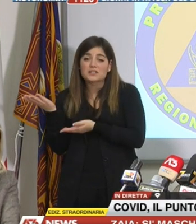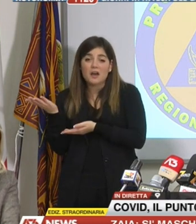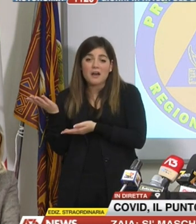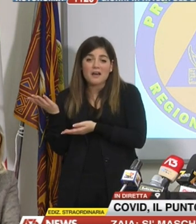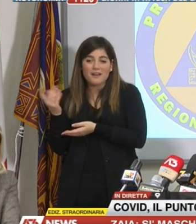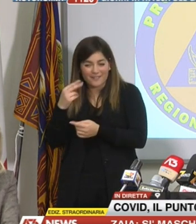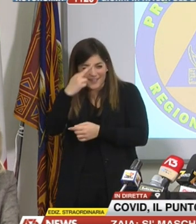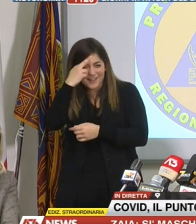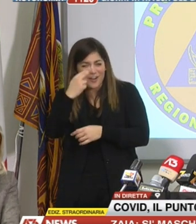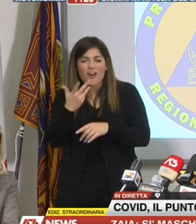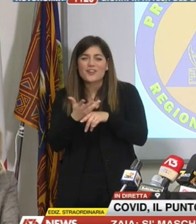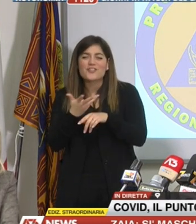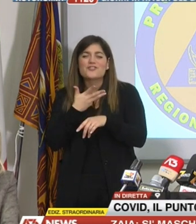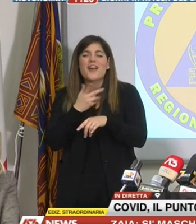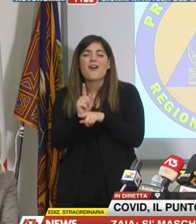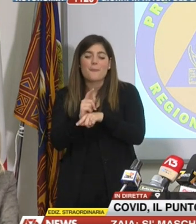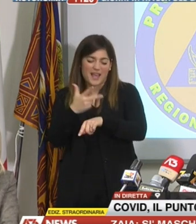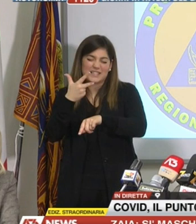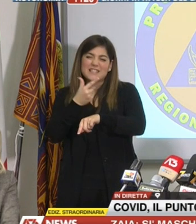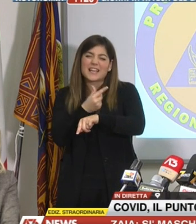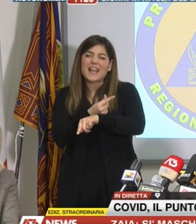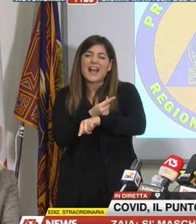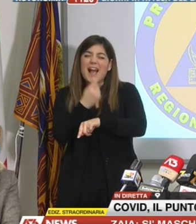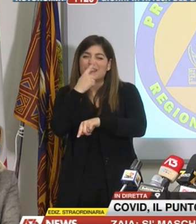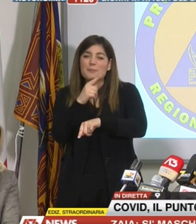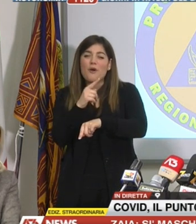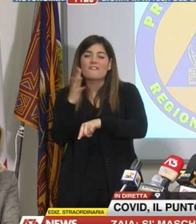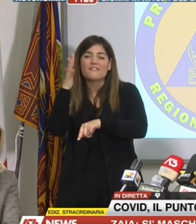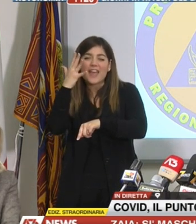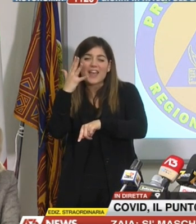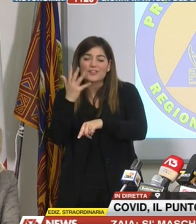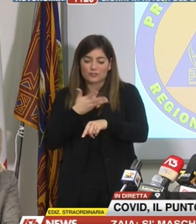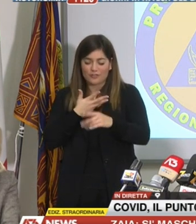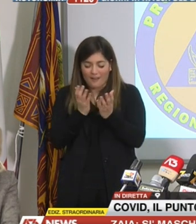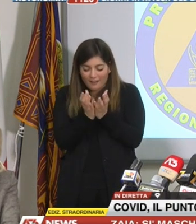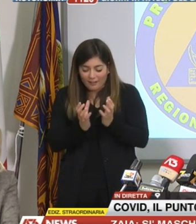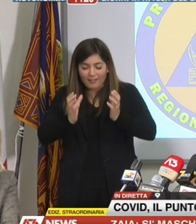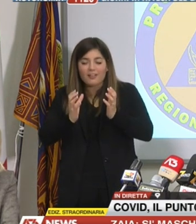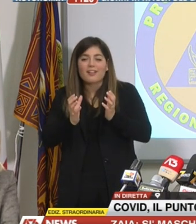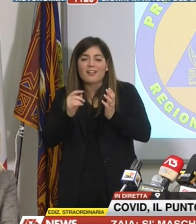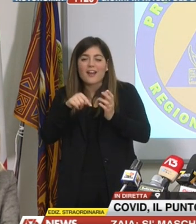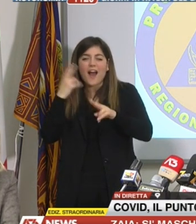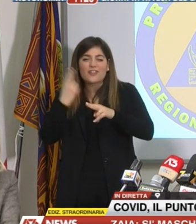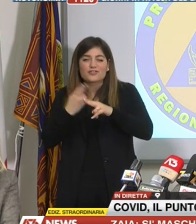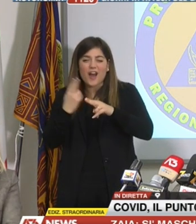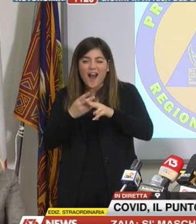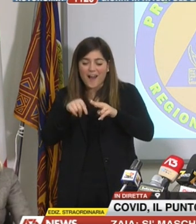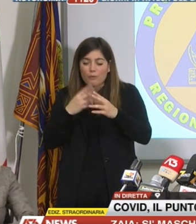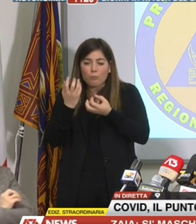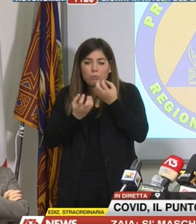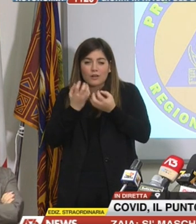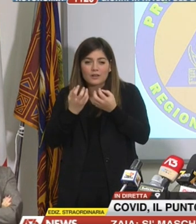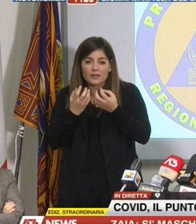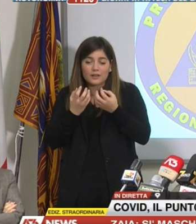la siringa di vetro? Quel contenitore di acciaio che si faceva bollire. Adesso i ragazzi diranno: